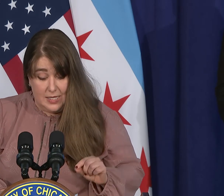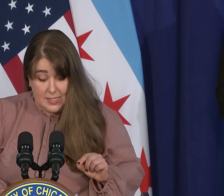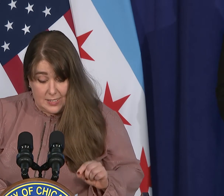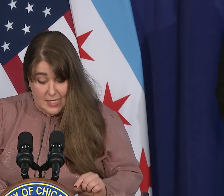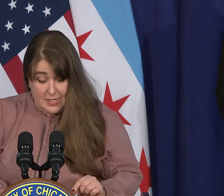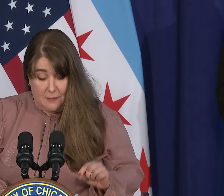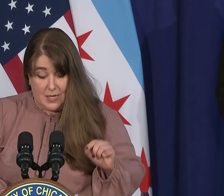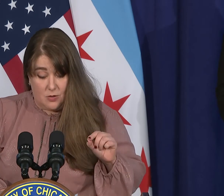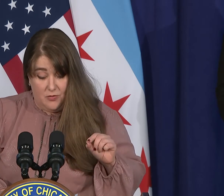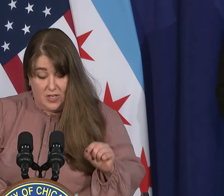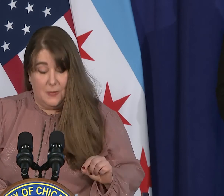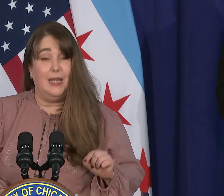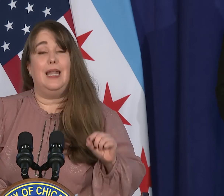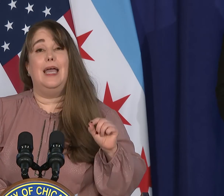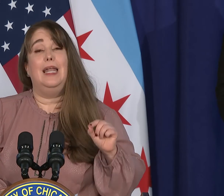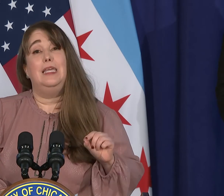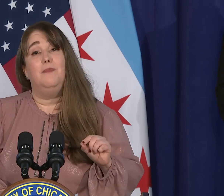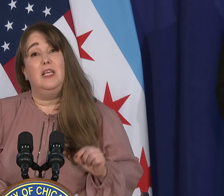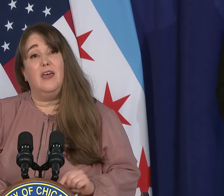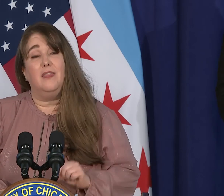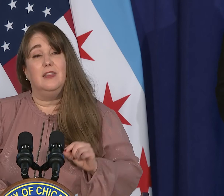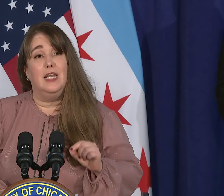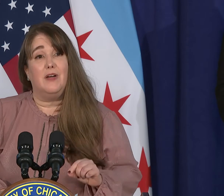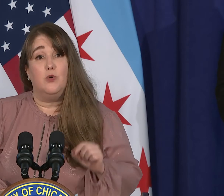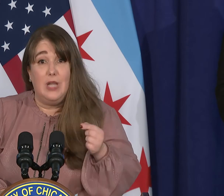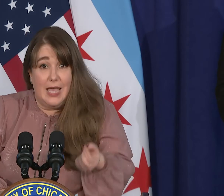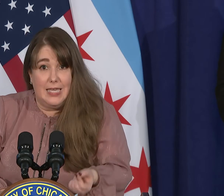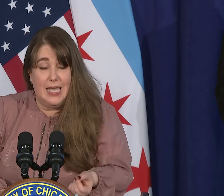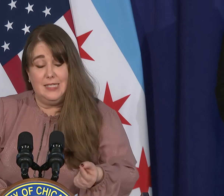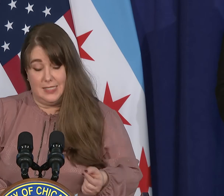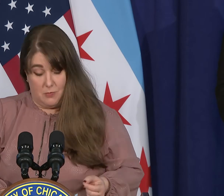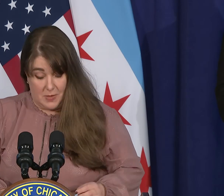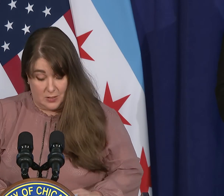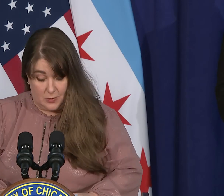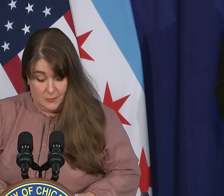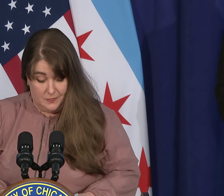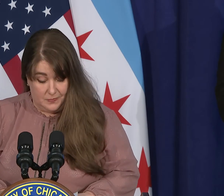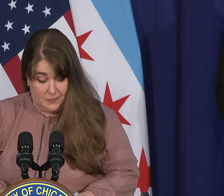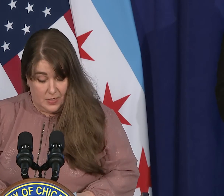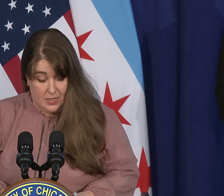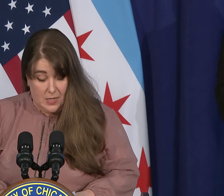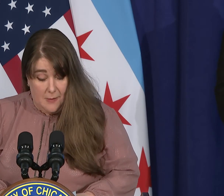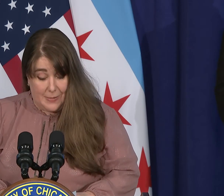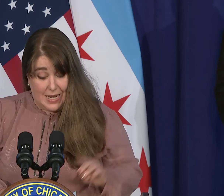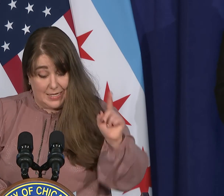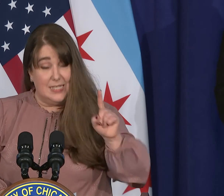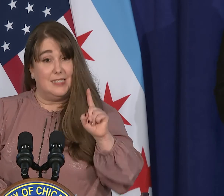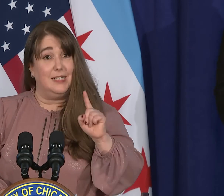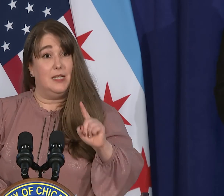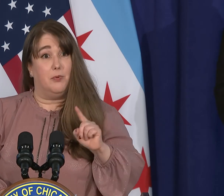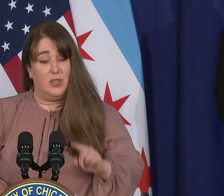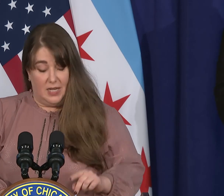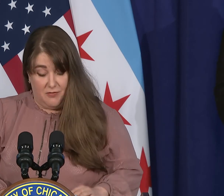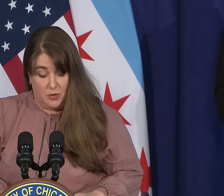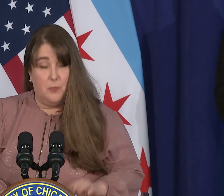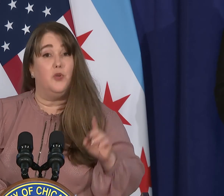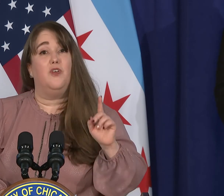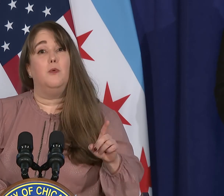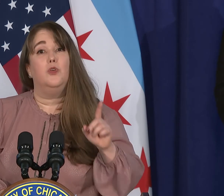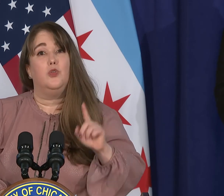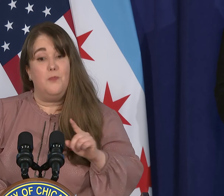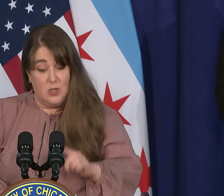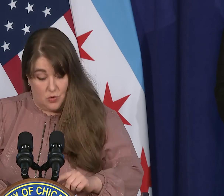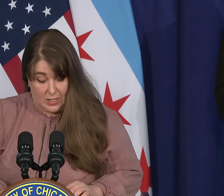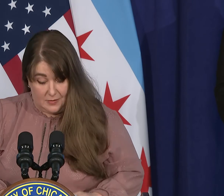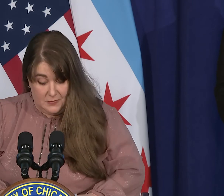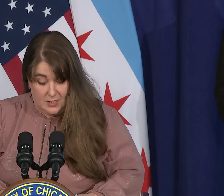reservar cita para confirmar la elegibilidad de la vacuna en este momento. Para registrarse por teléfono, por